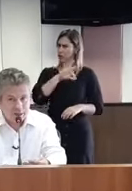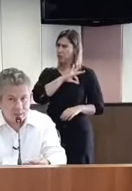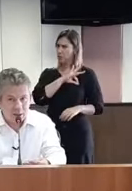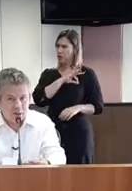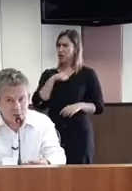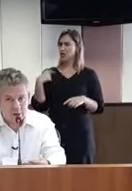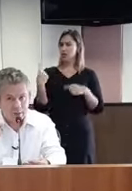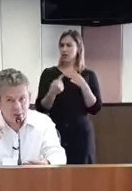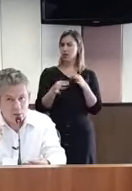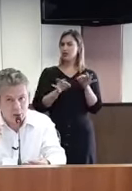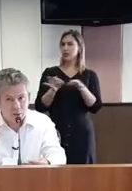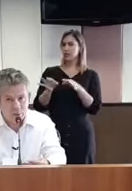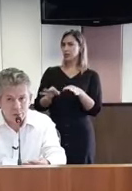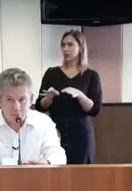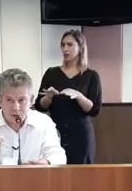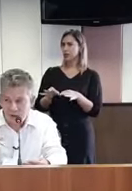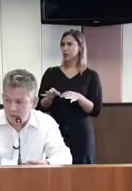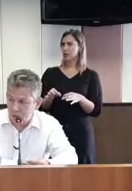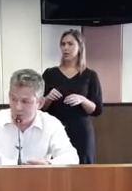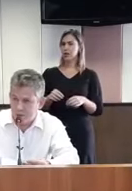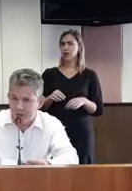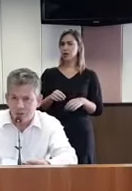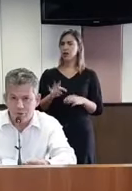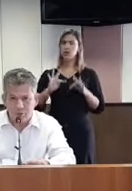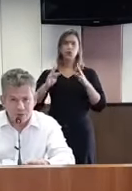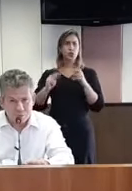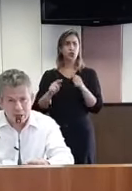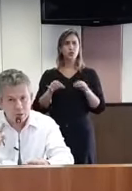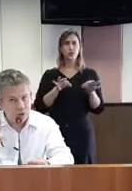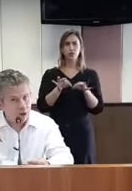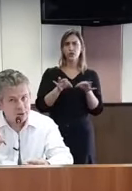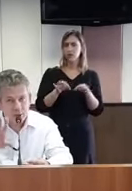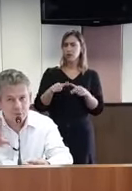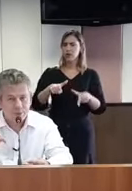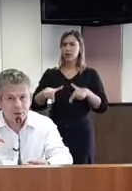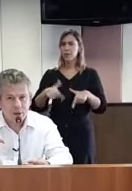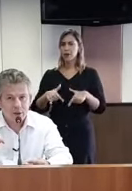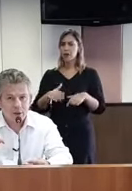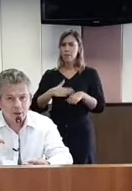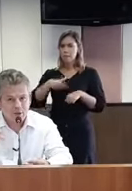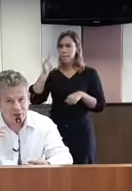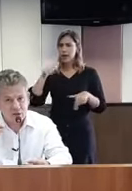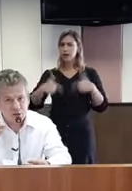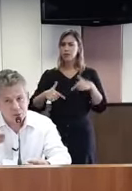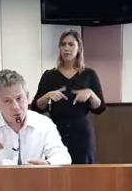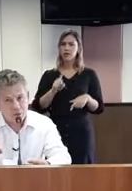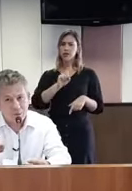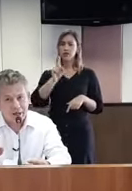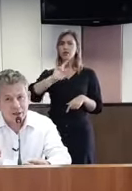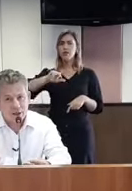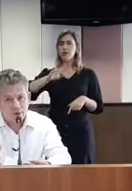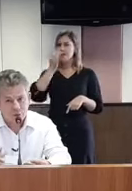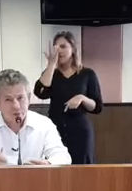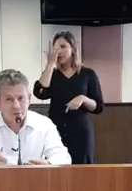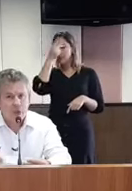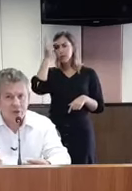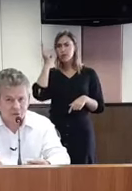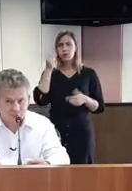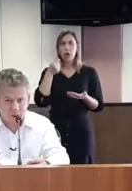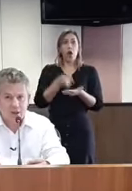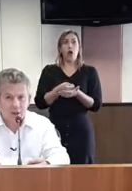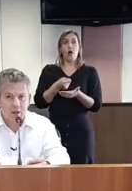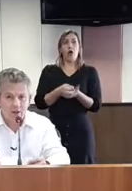está trabalhando pode estar trabalhando igual. A mim, ao Gilberto, mas mais do que nós, não. Não é fácil as pessoas cobrarem as coisas,